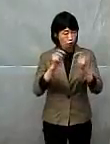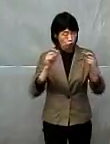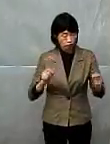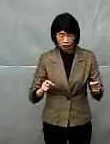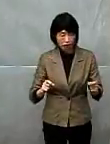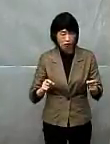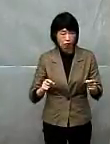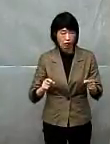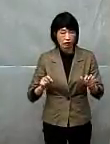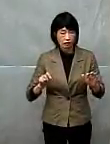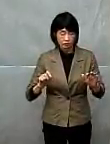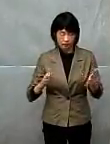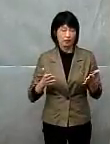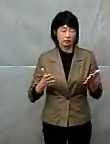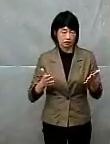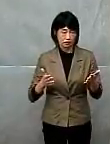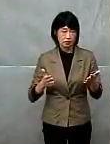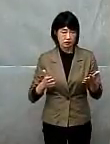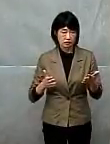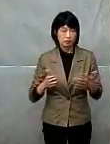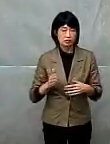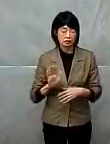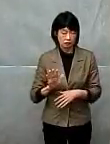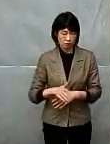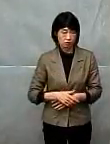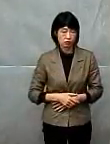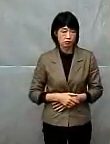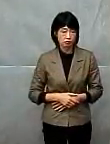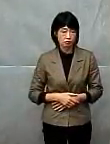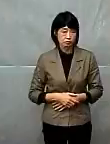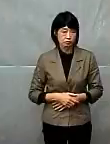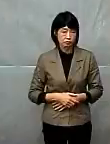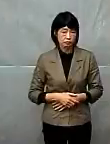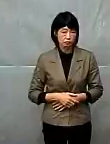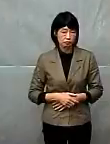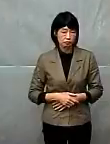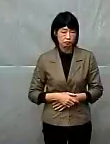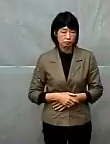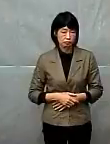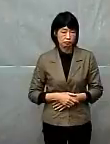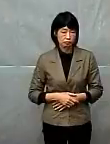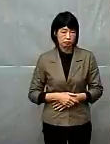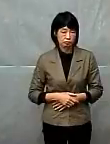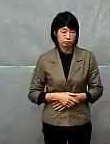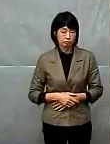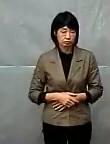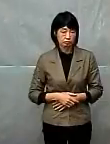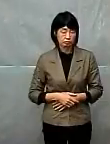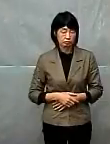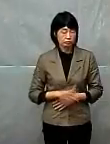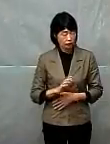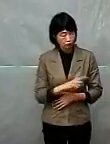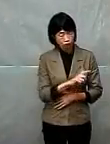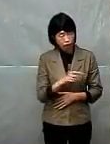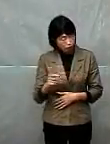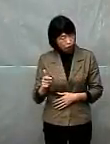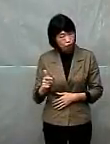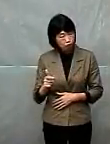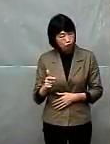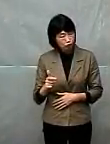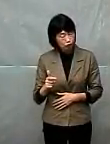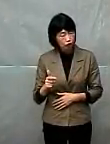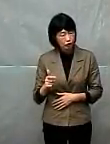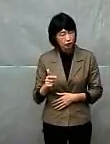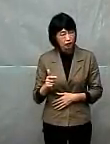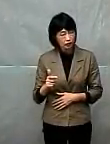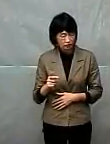ことはしていないわけであるなんでいないんでありますけれども、いろいろとお騒がせをしてしま